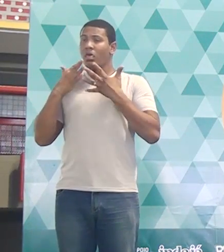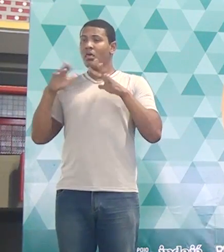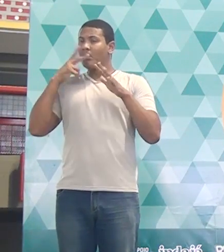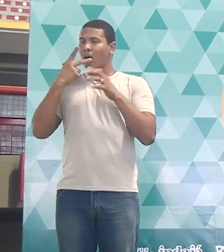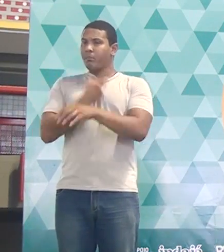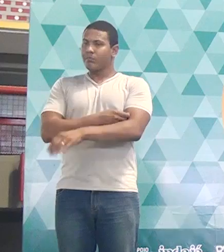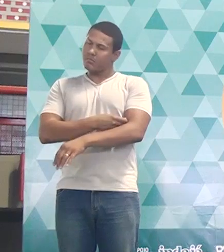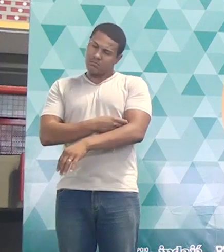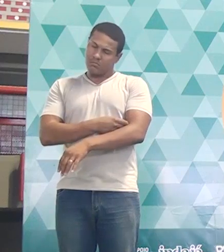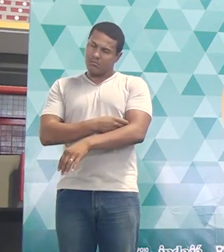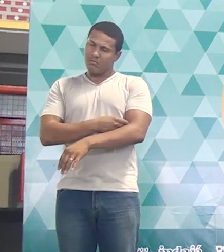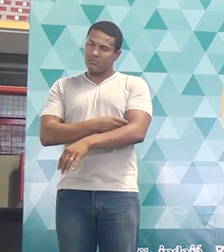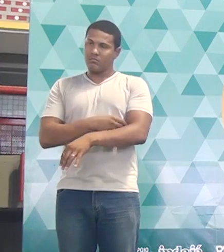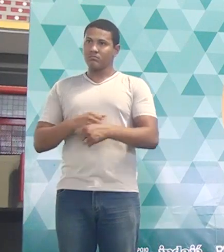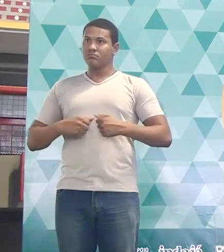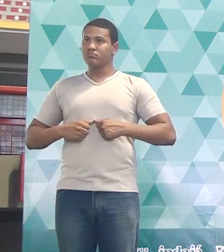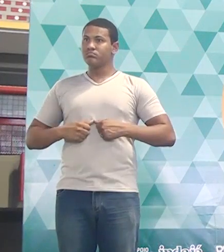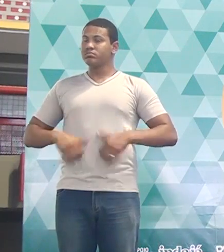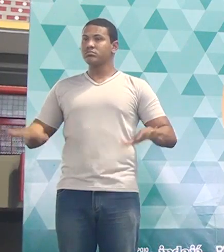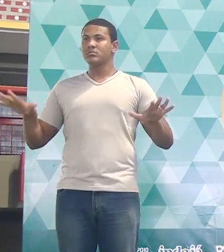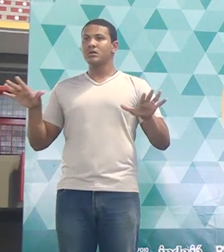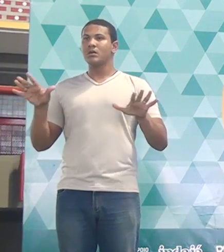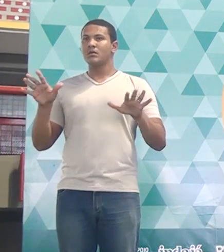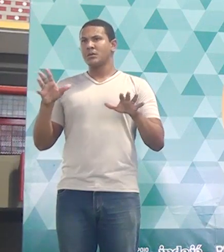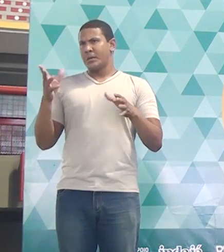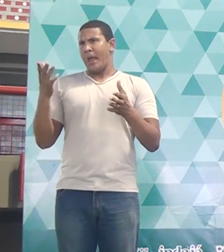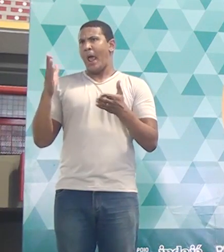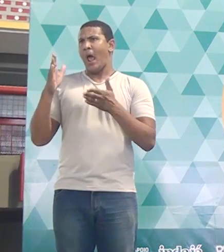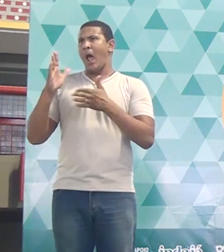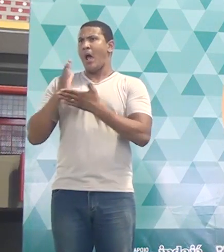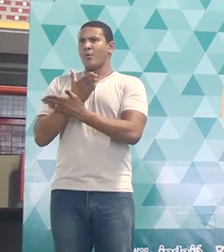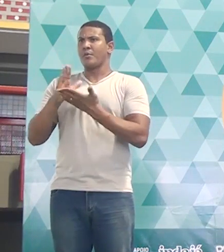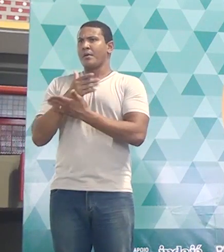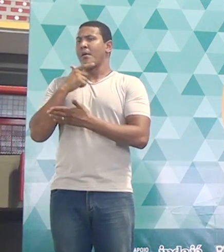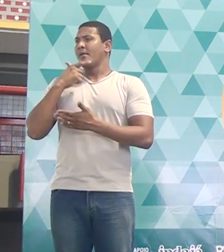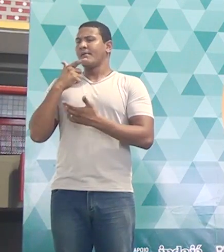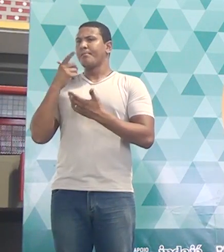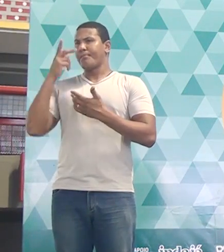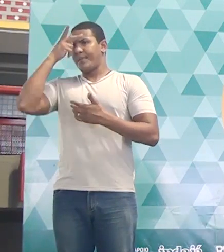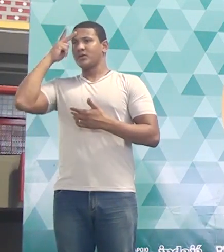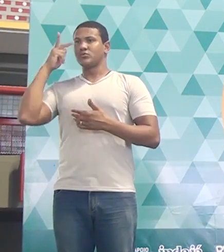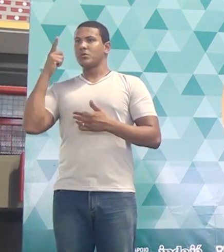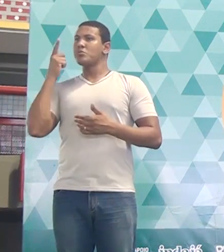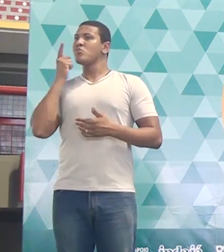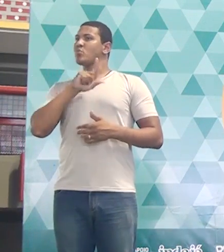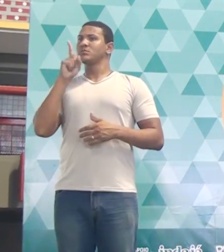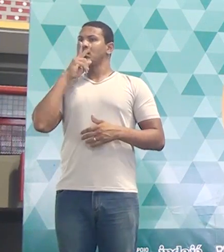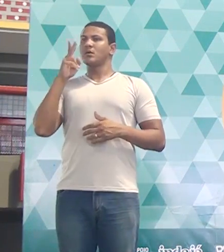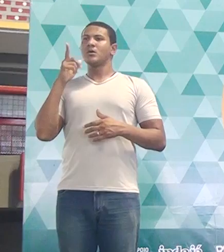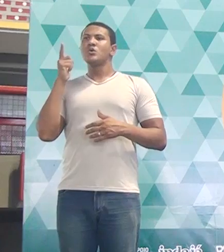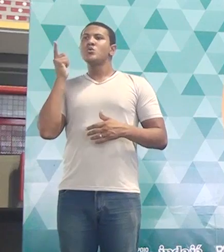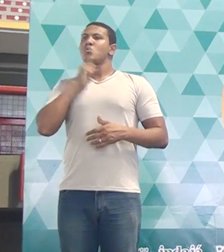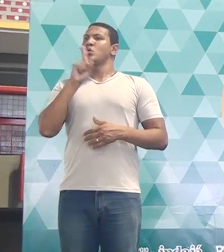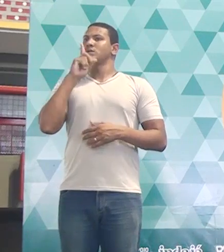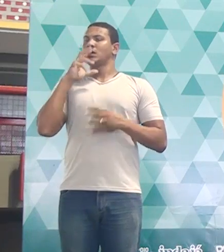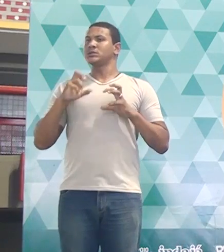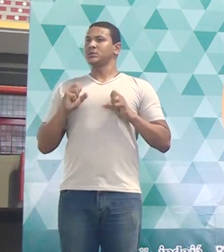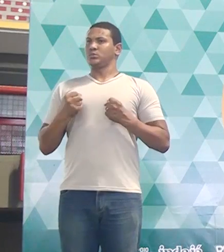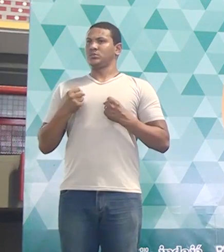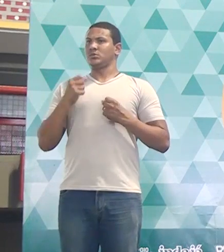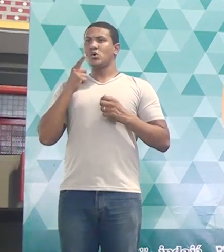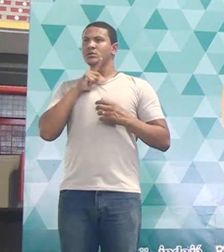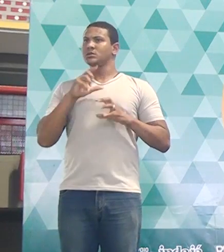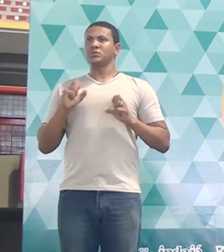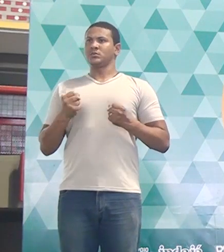que acordado não prende. Imagina a pessoa toda anestesiada. Então, não foi culpa dela, culpa do médico, que não